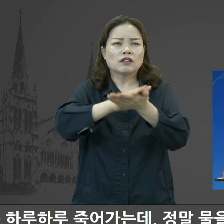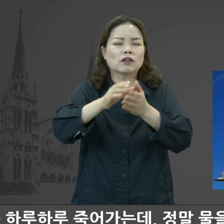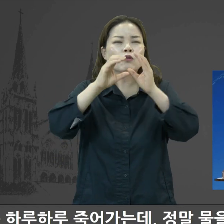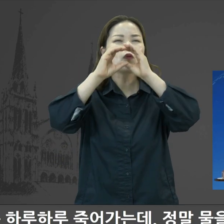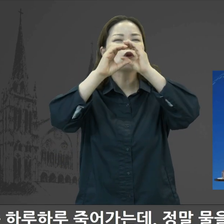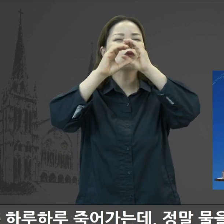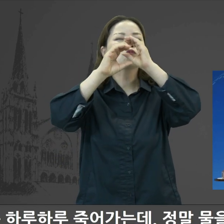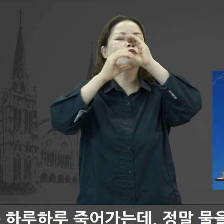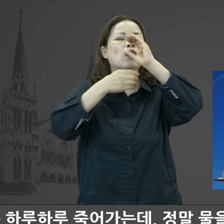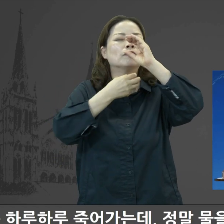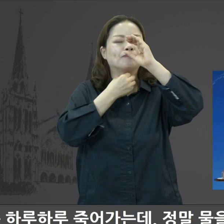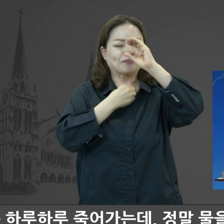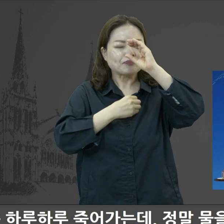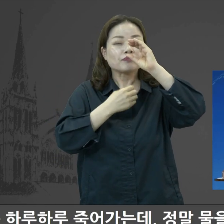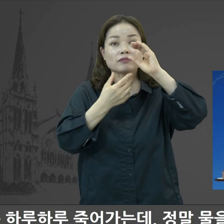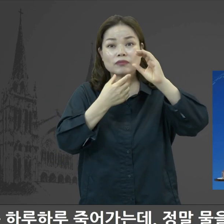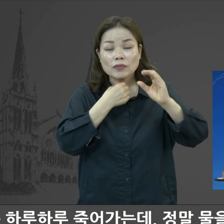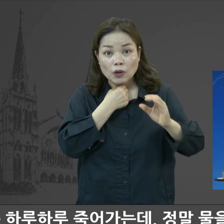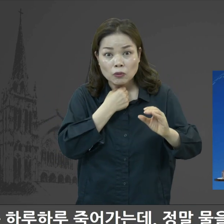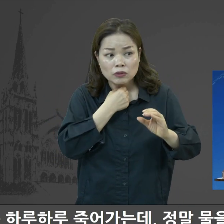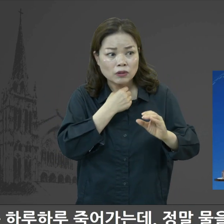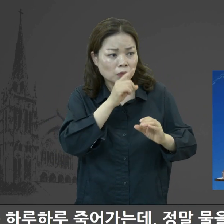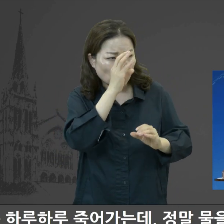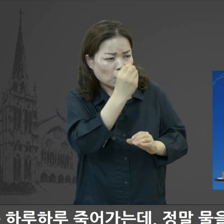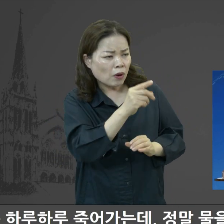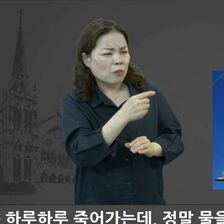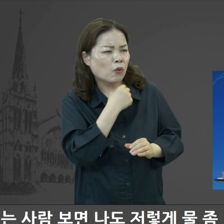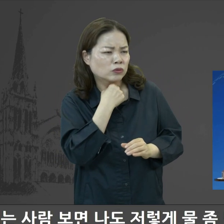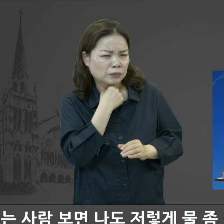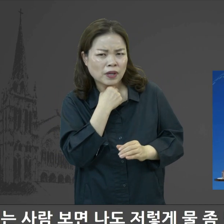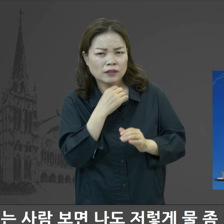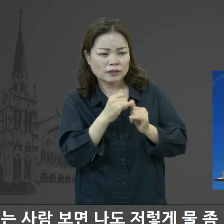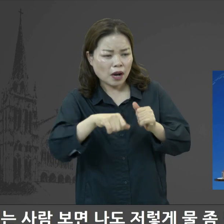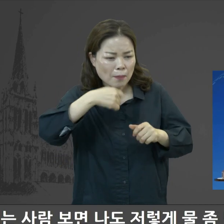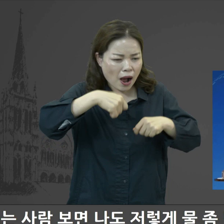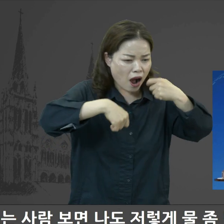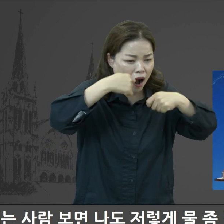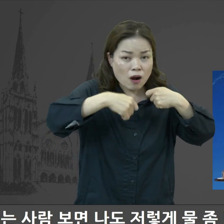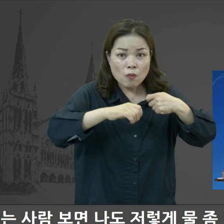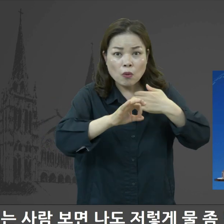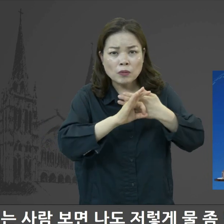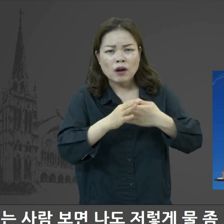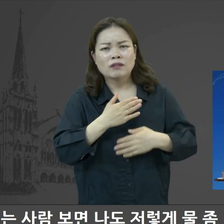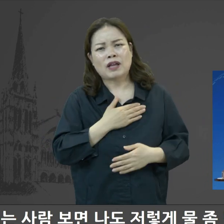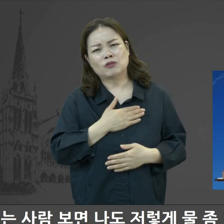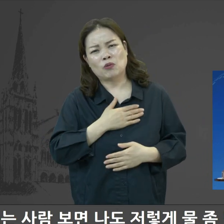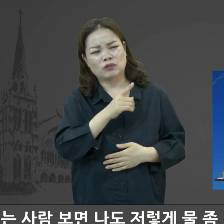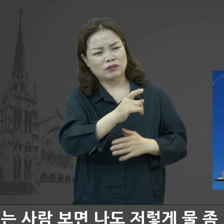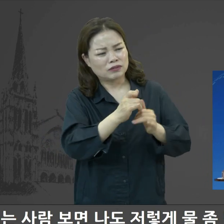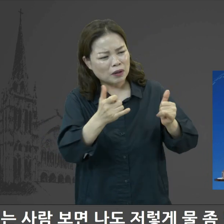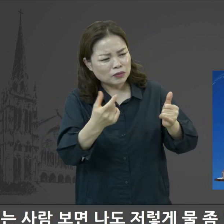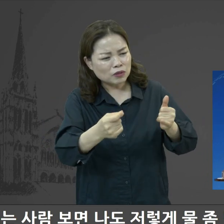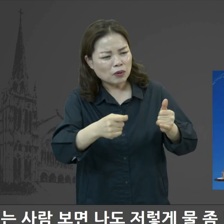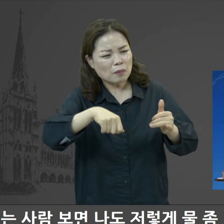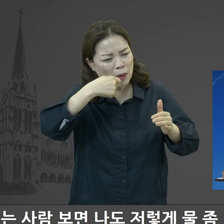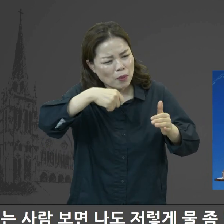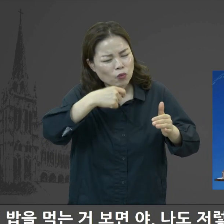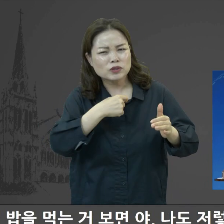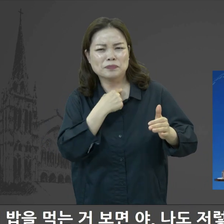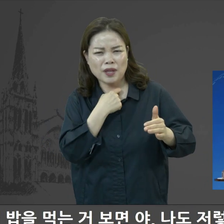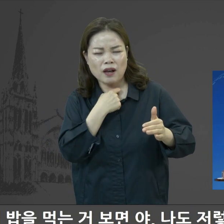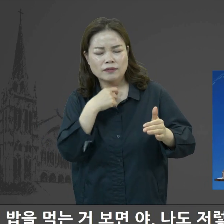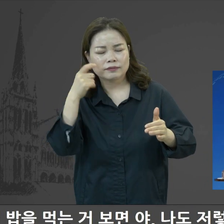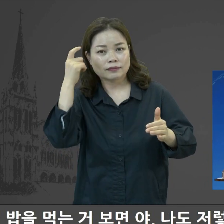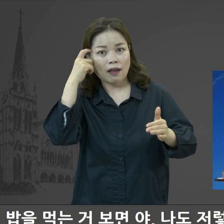보면 나도 저렇게 물 좀 먹어봤으면 좋겠다. 그리고 막 사람이 밥을 막 먹는 거 보면 나도 저렇게 밥 좀 먹어봤으면 좋겠다.